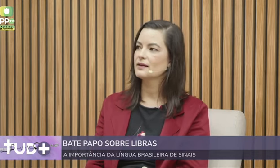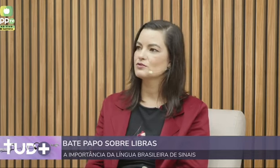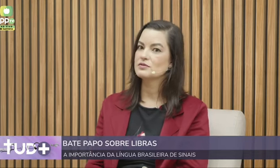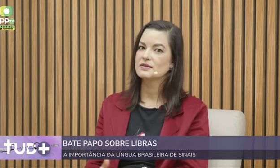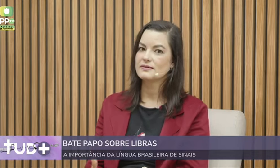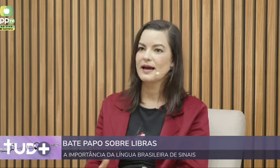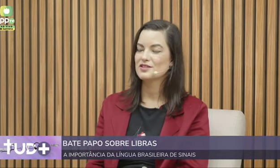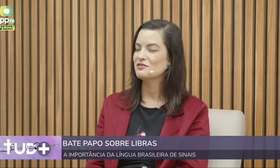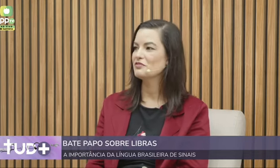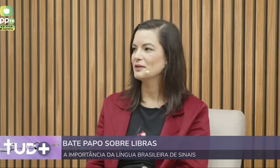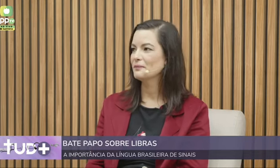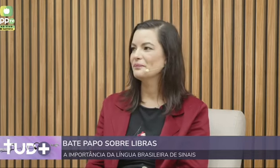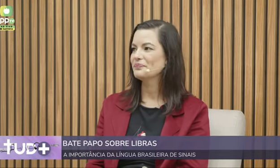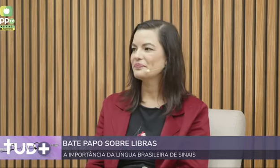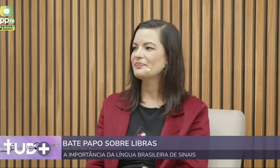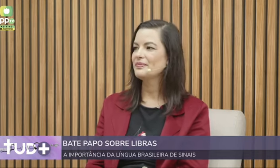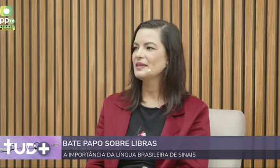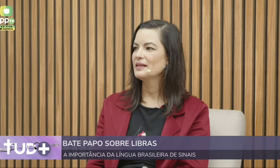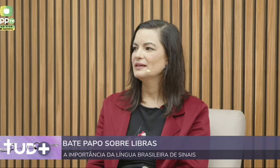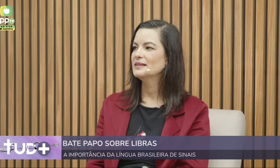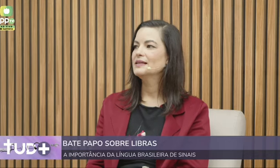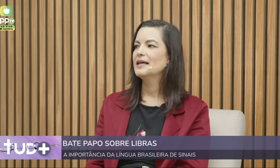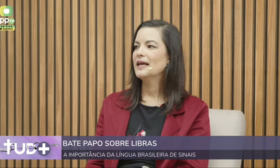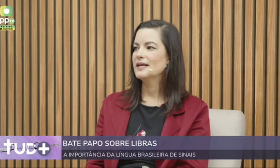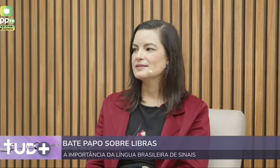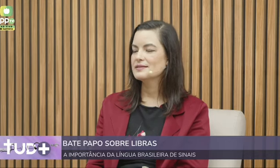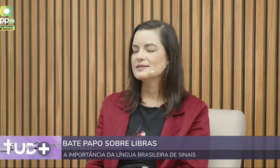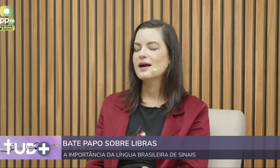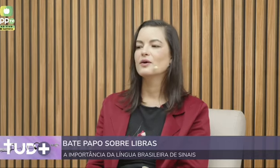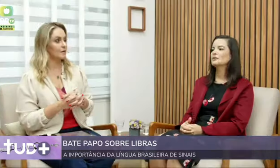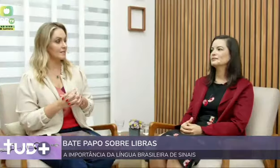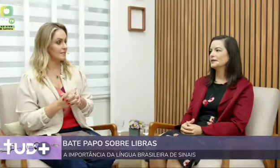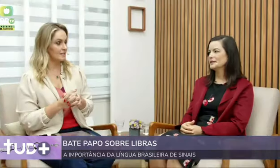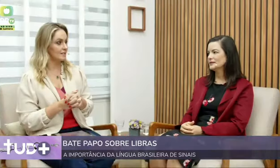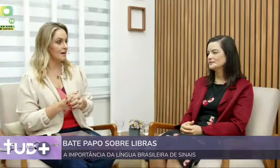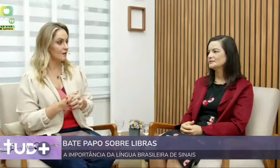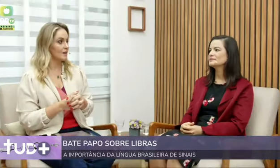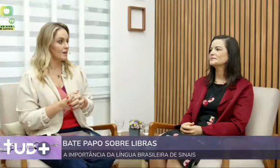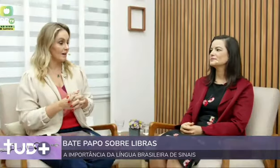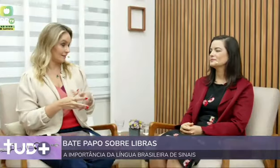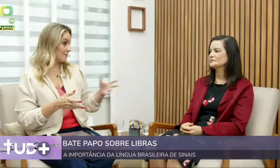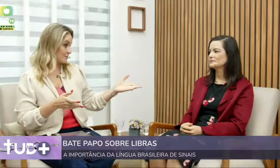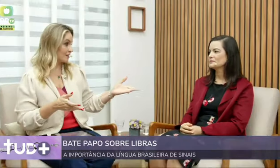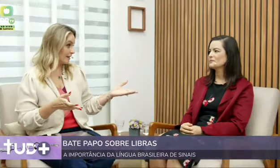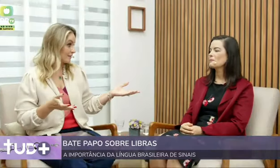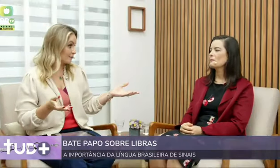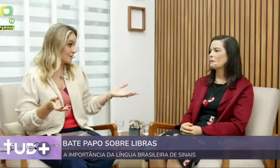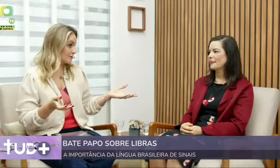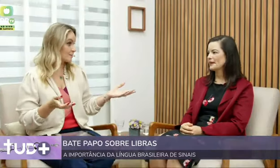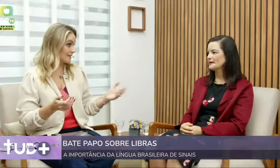a sociedade, enfim. Então esse apoio da família é fundamental, é essencial. Até mesmo para, que você disse,